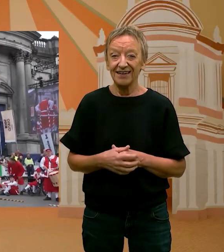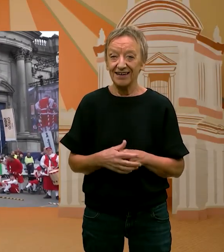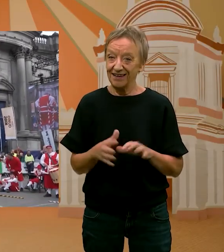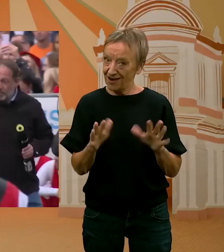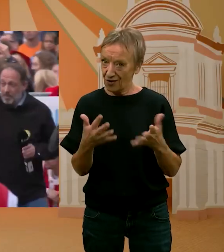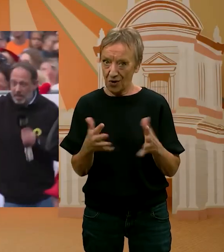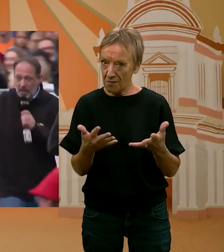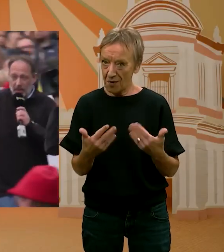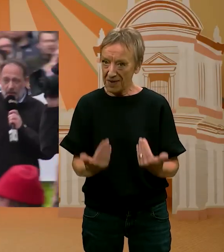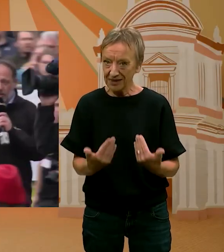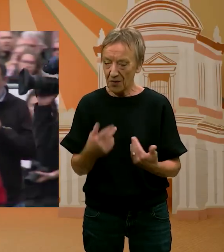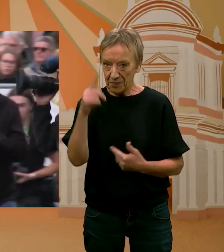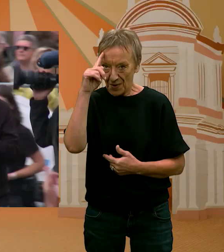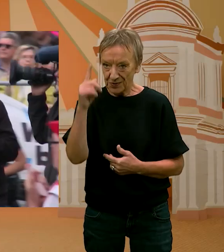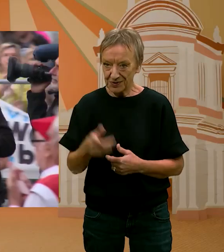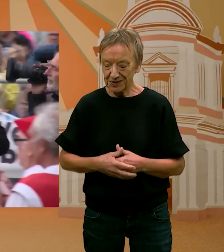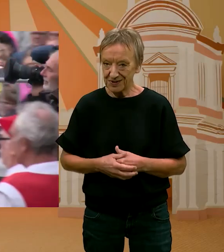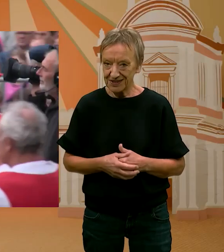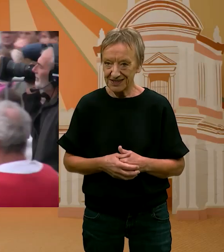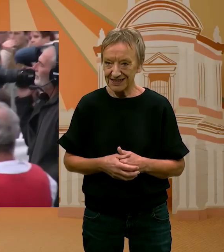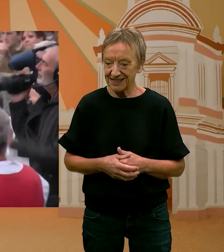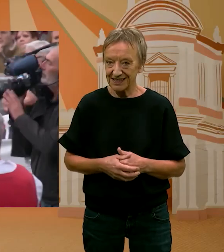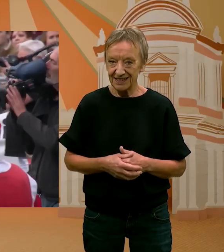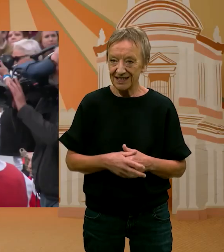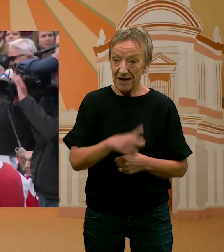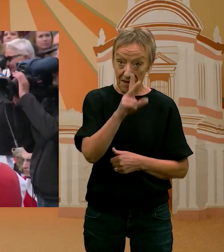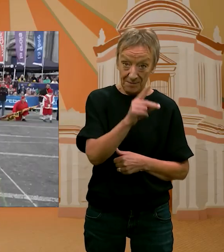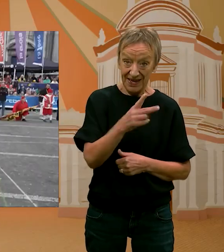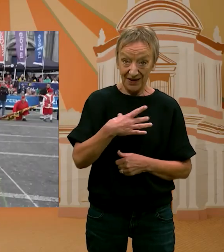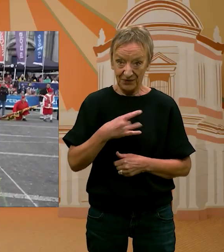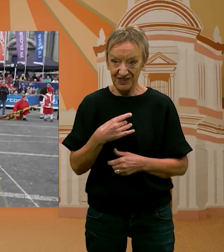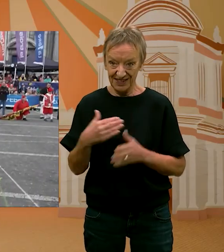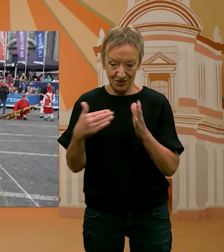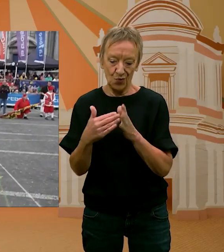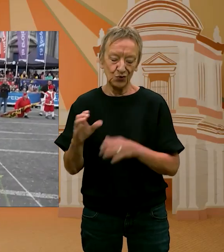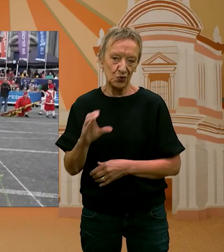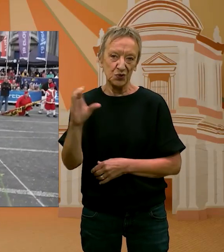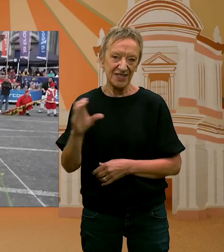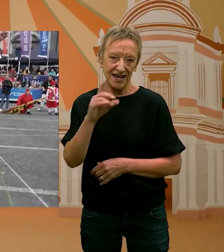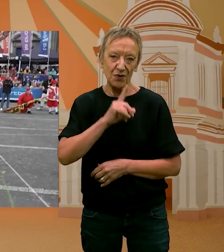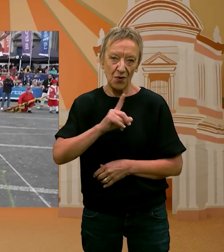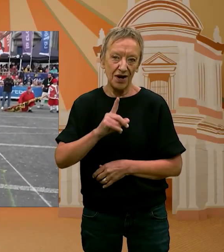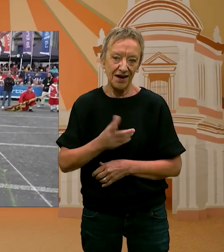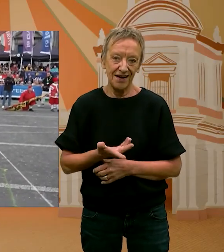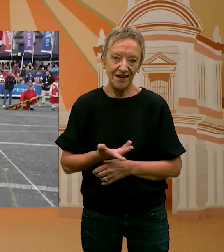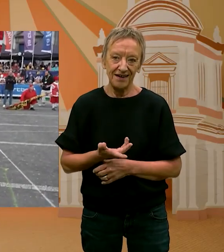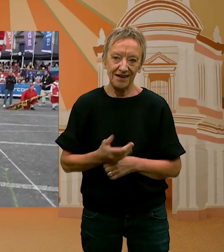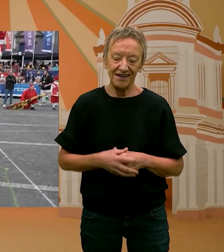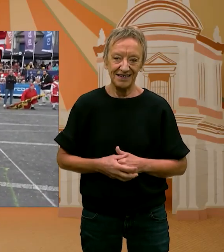passer? Ça va être le père et le fils contre le cousin, non? Je suis avec. Je pense que vraiment, félicitations. Quelle